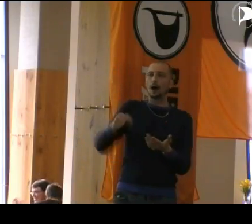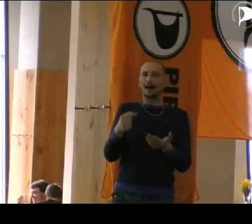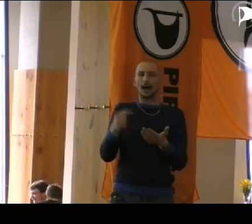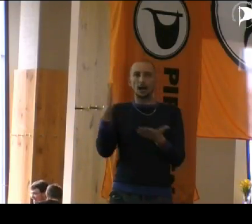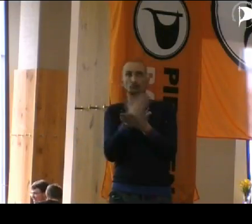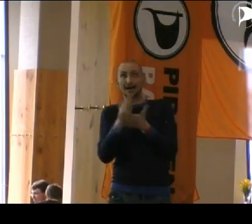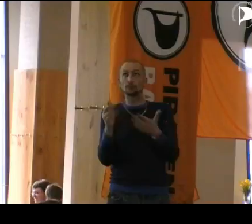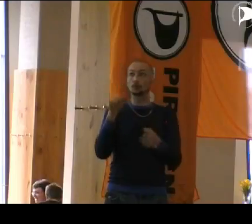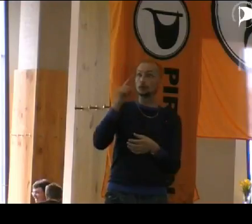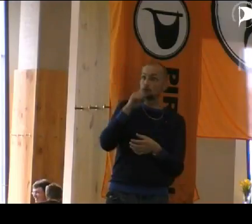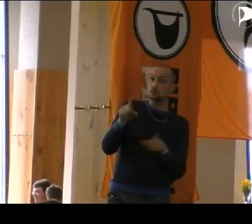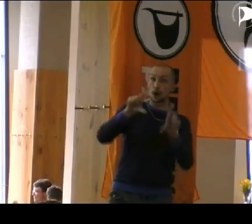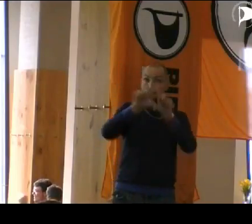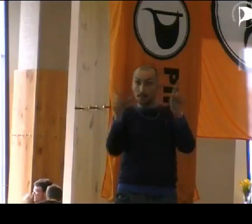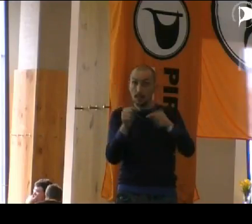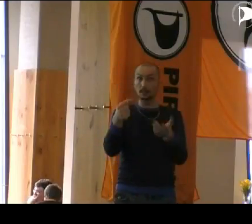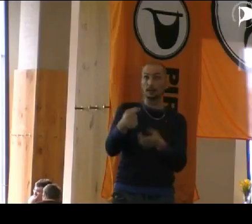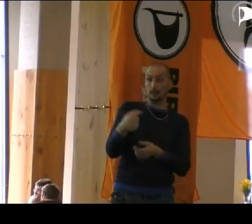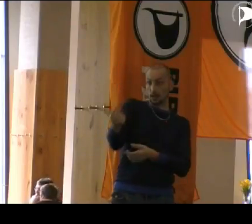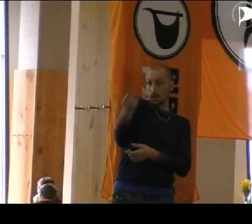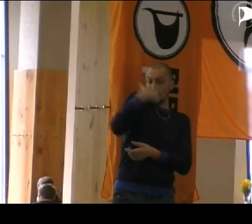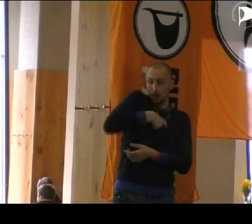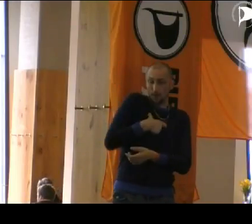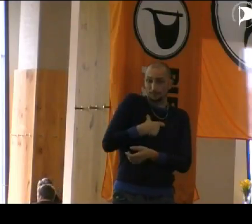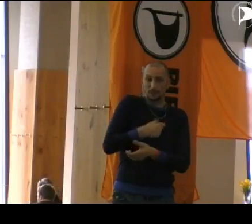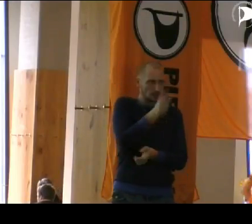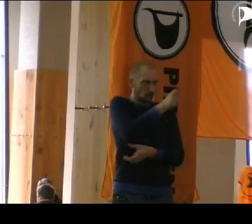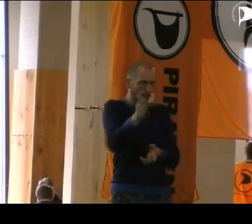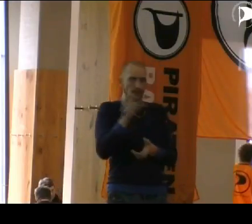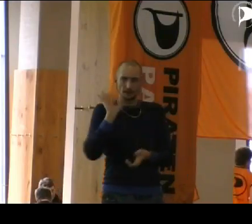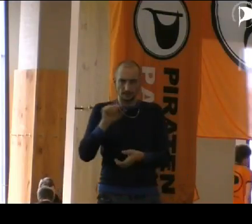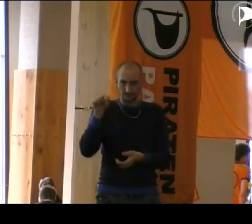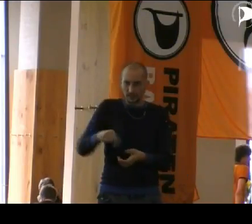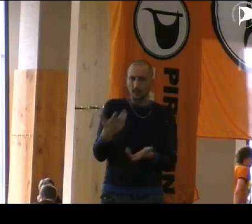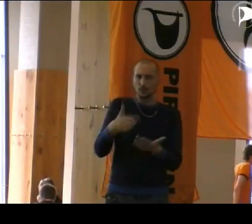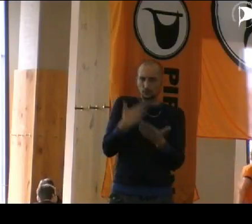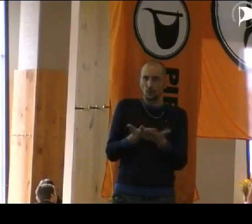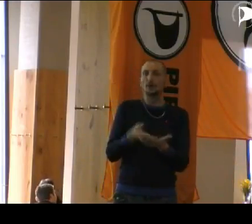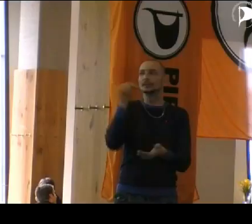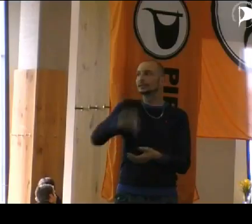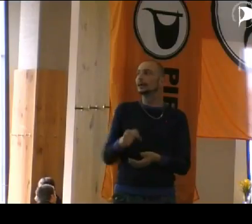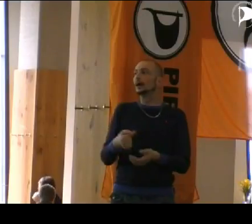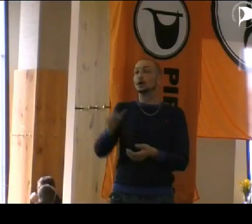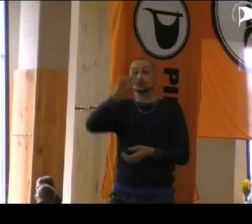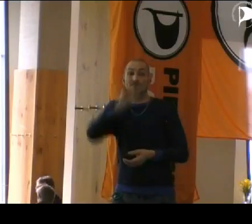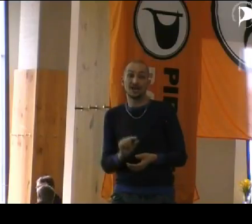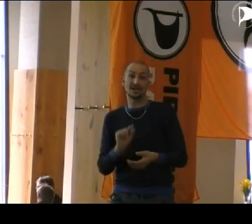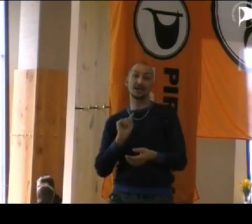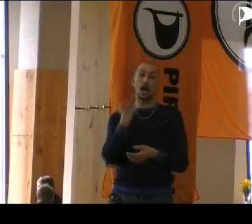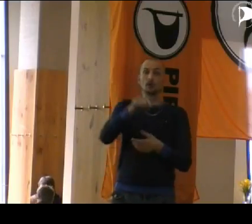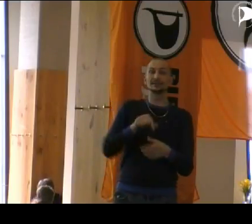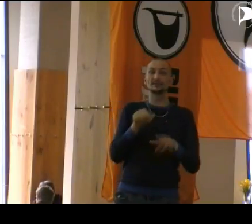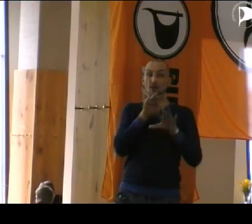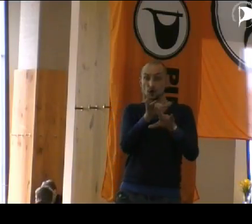oder ein gesicht über die mal bin ich unscheinbar dann habe ich zu wenig ausgeschöpft entsprechend